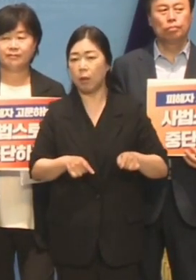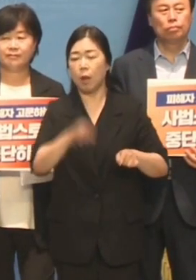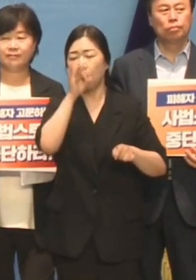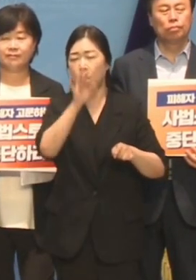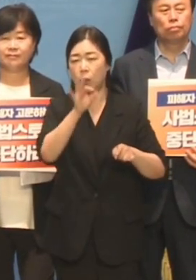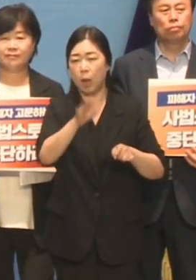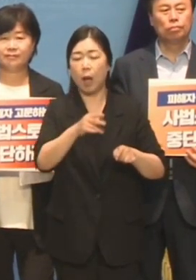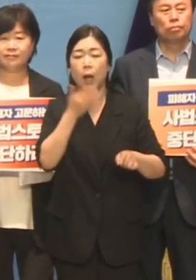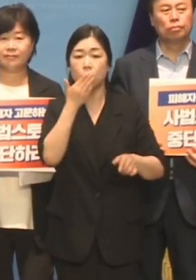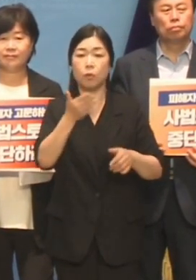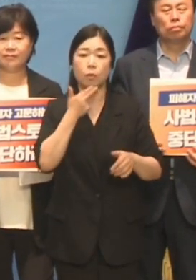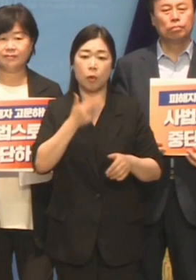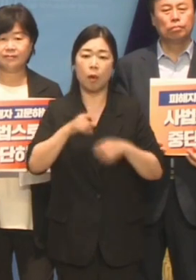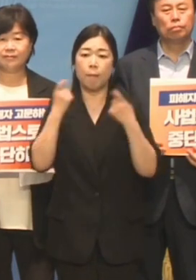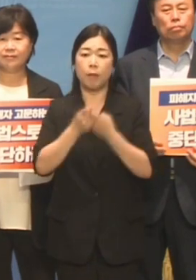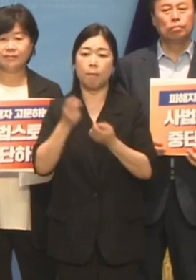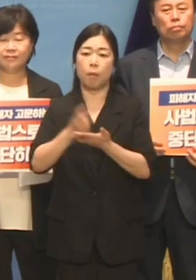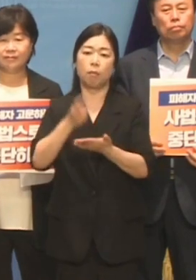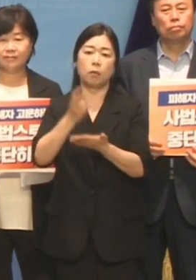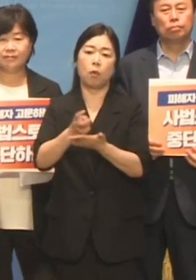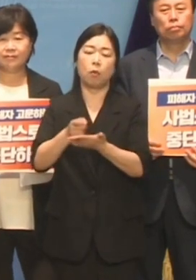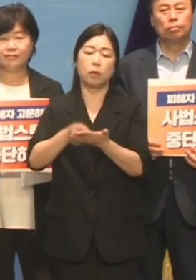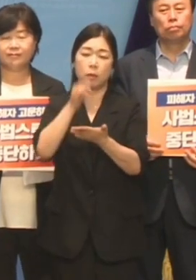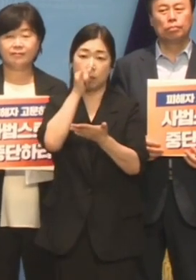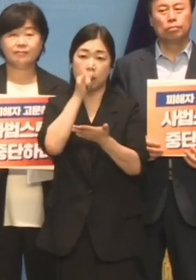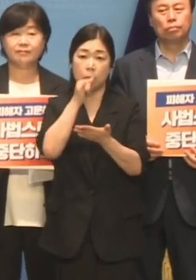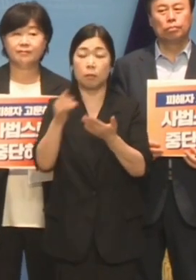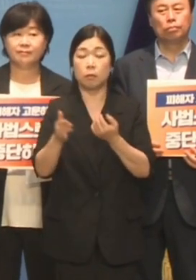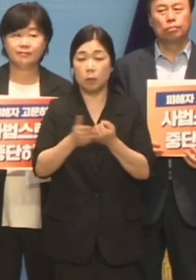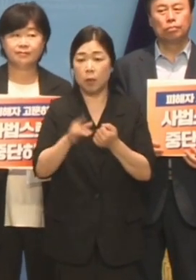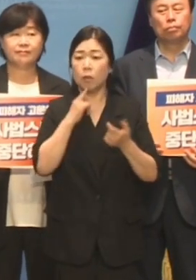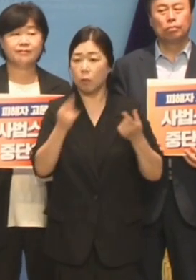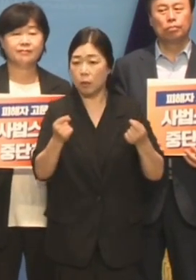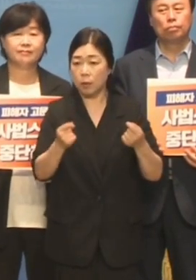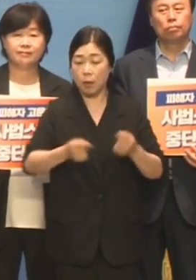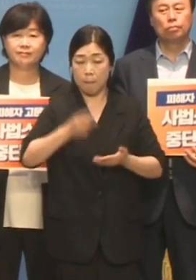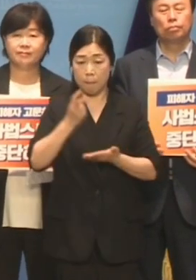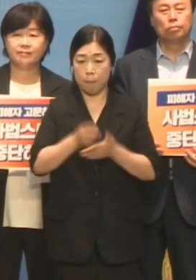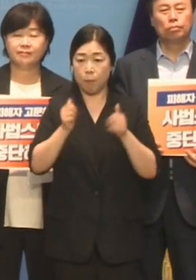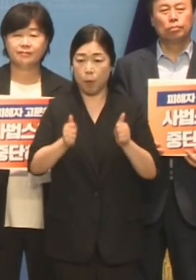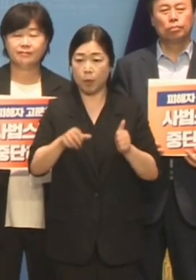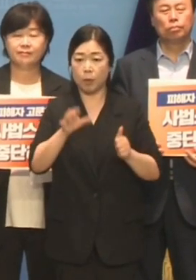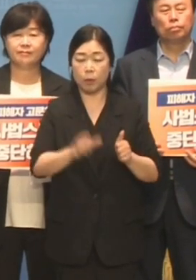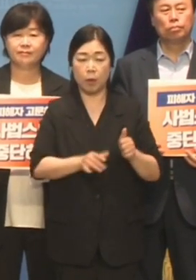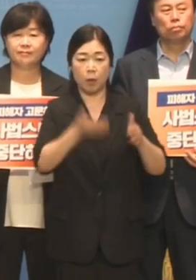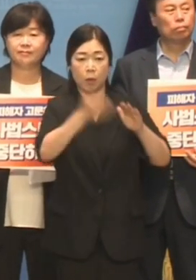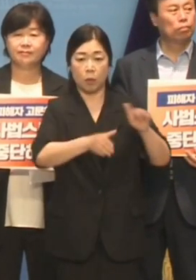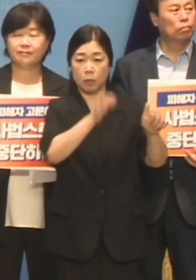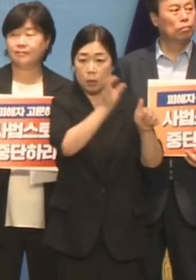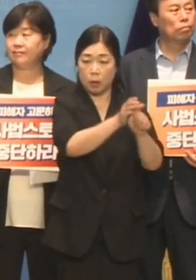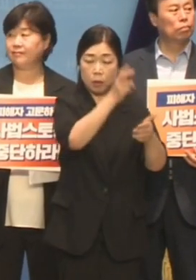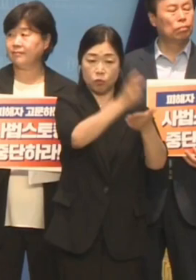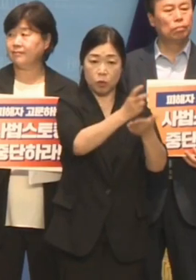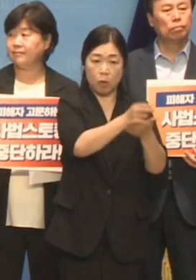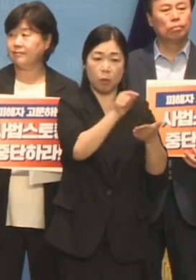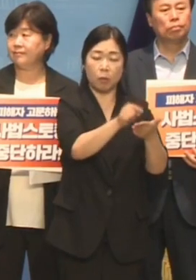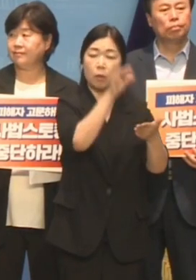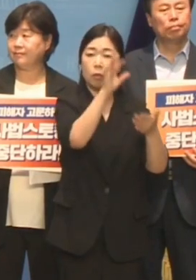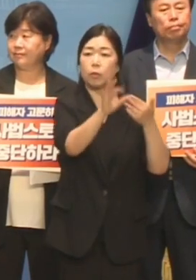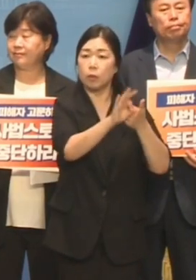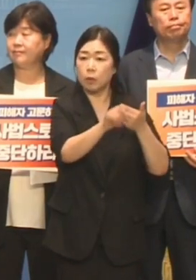수 없도록 민법이 규정하고 있기 때문입니다. 이와 마찬가지로 법원은 공탁에 관련된